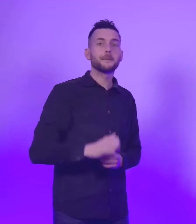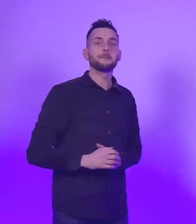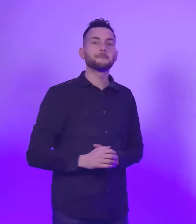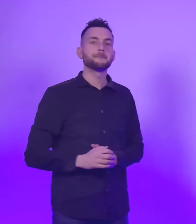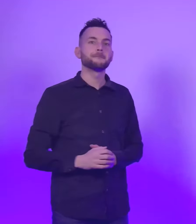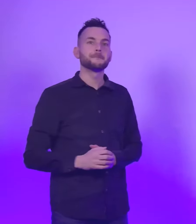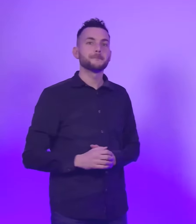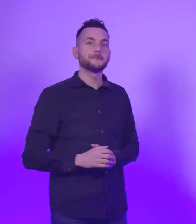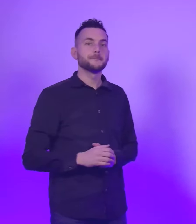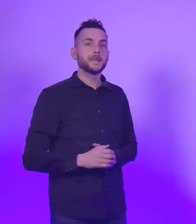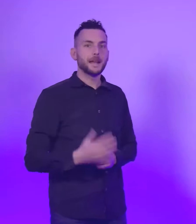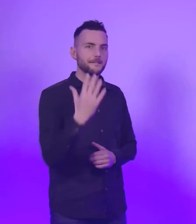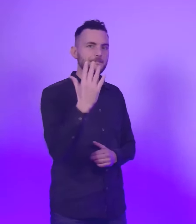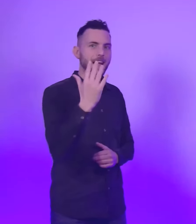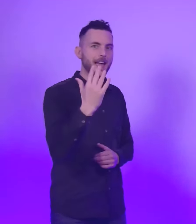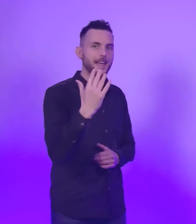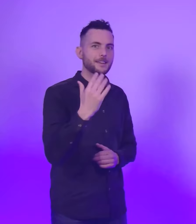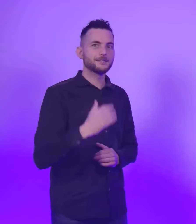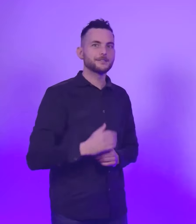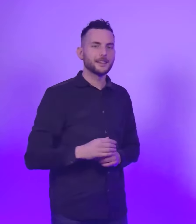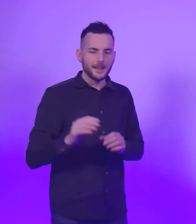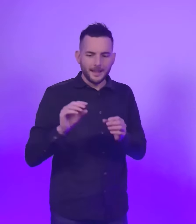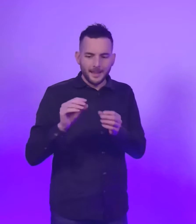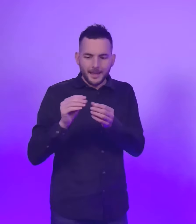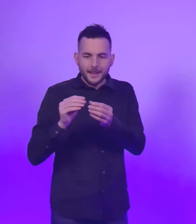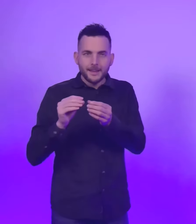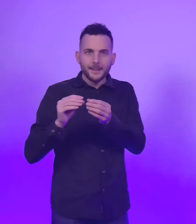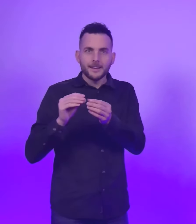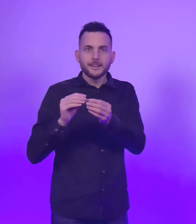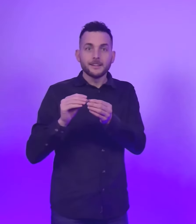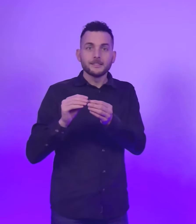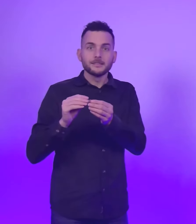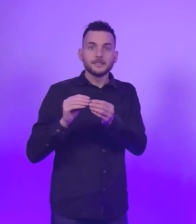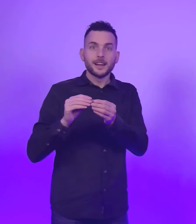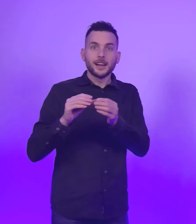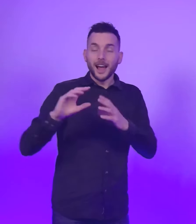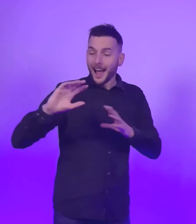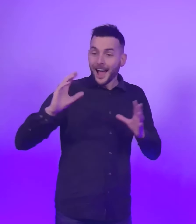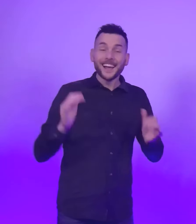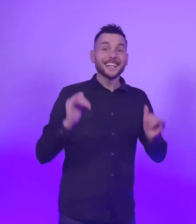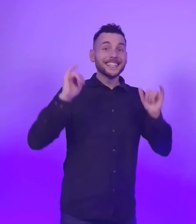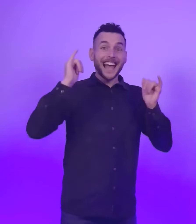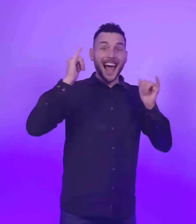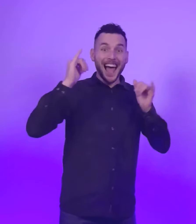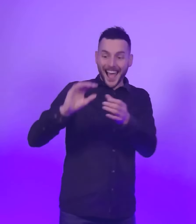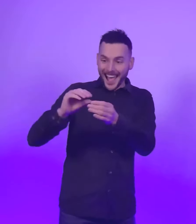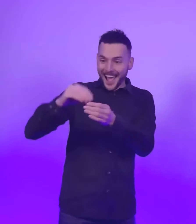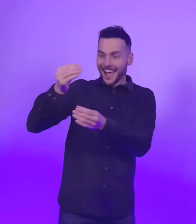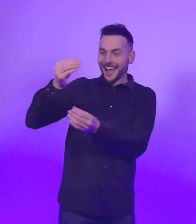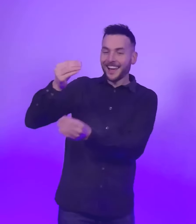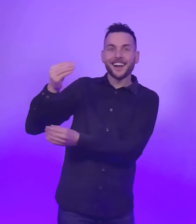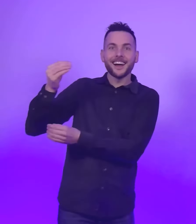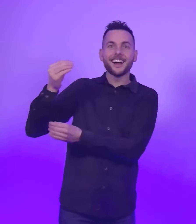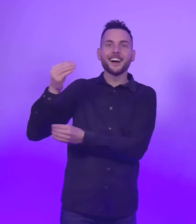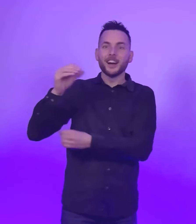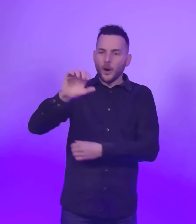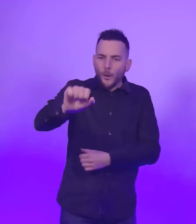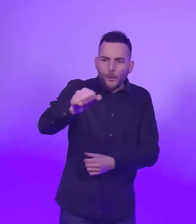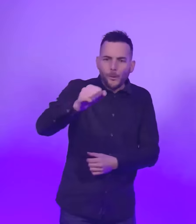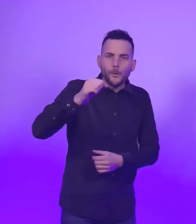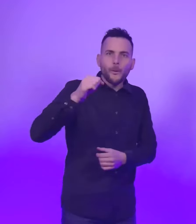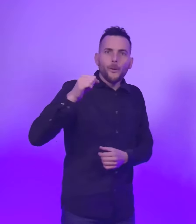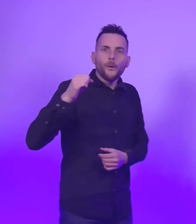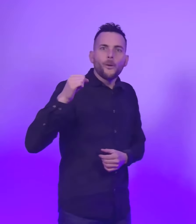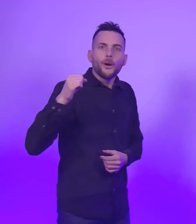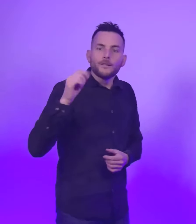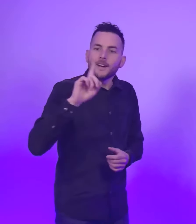Ja. 5. 5. Gaat u maar openmaken? Ja! Hij gaat open,